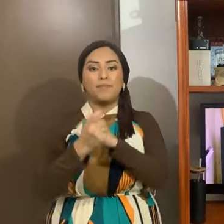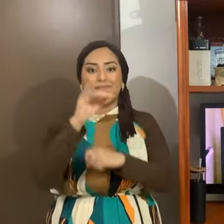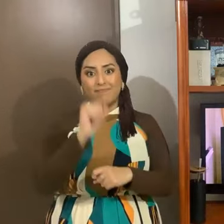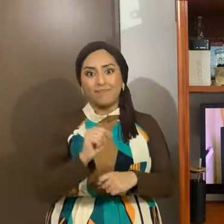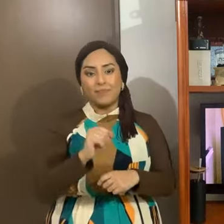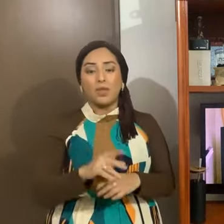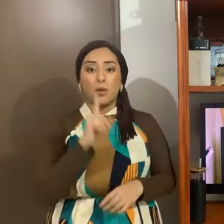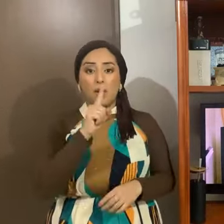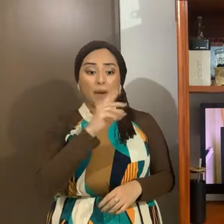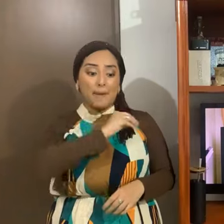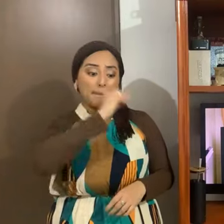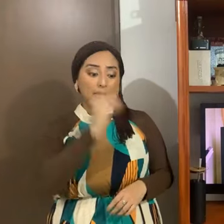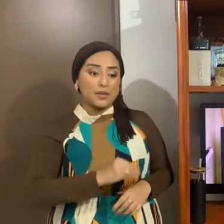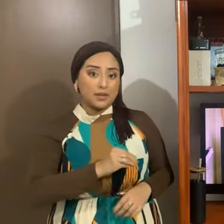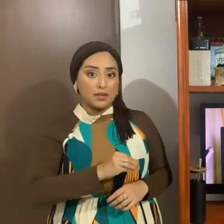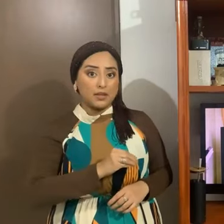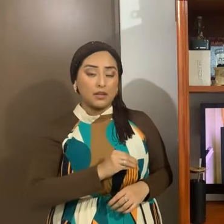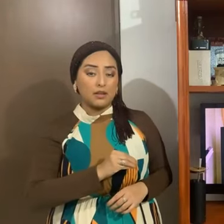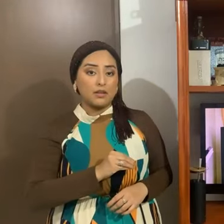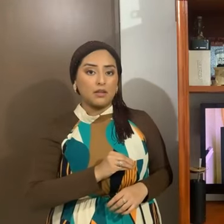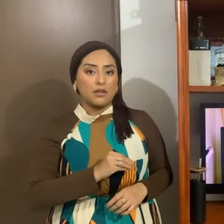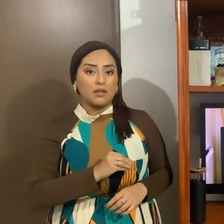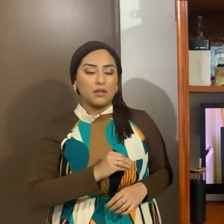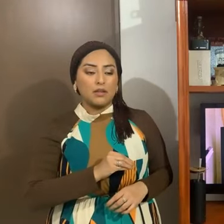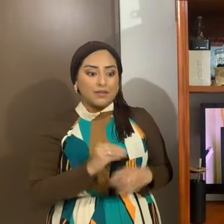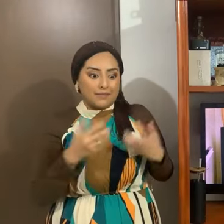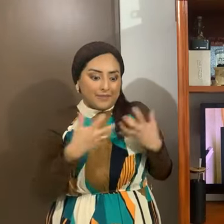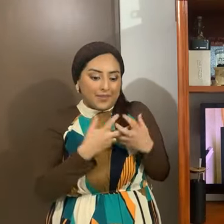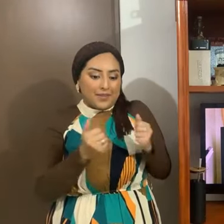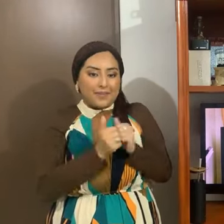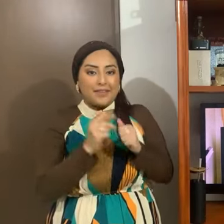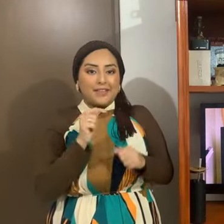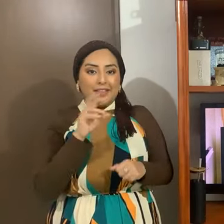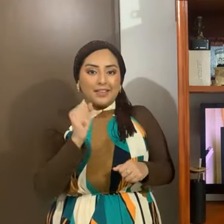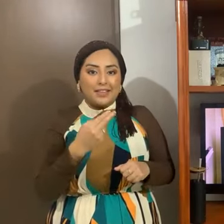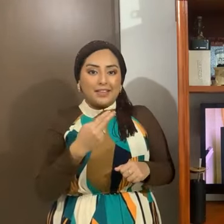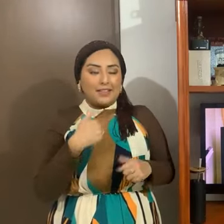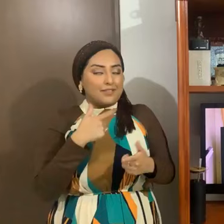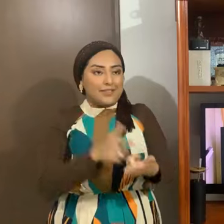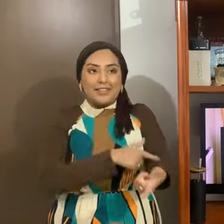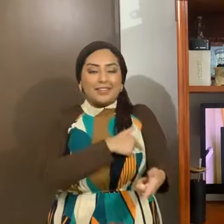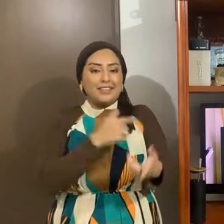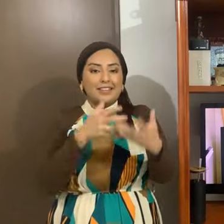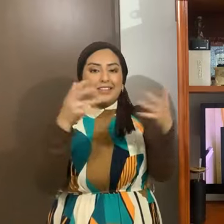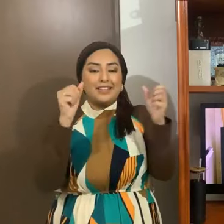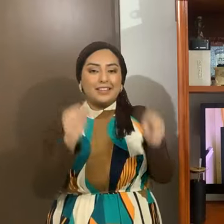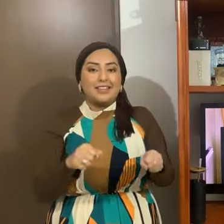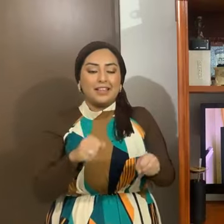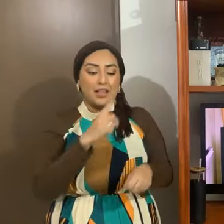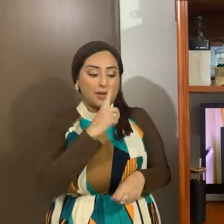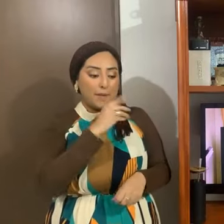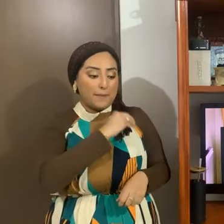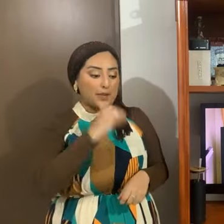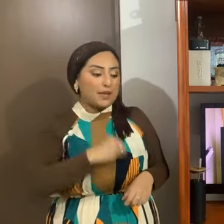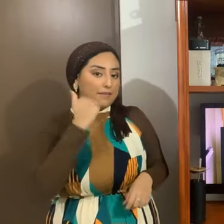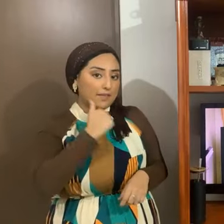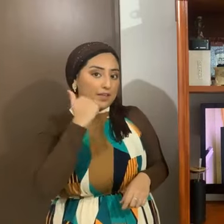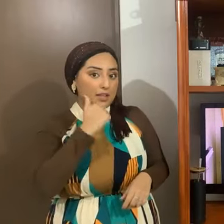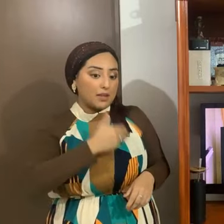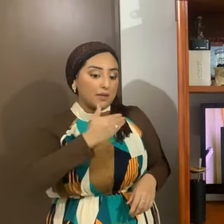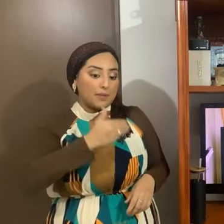un 1% son, y es que coincide con la Torá, aquí podría extenderme mucho tiempo, 1%